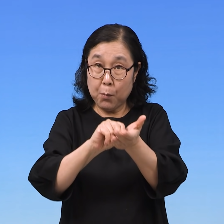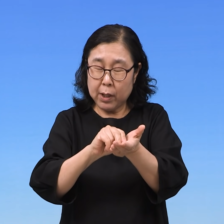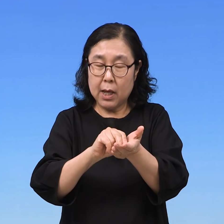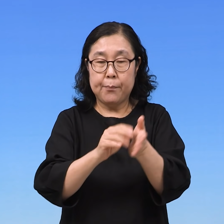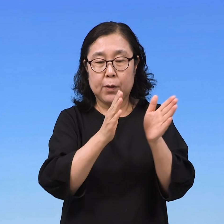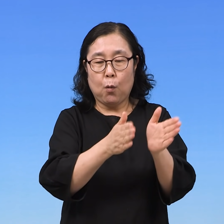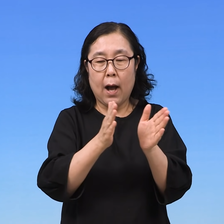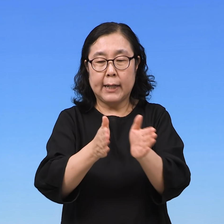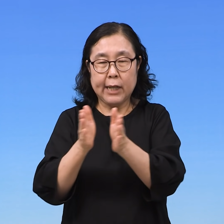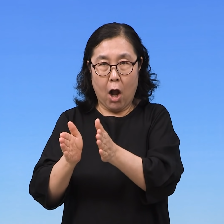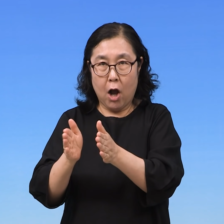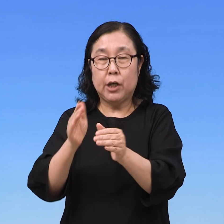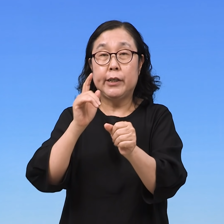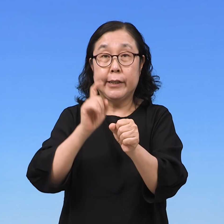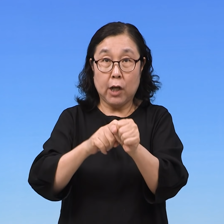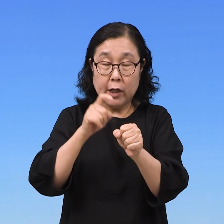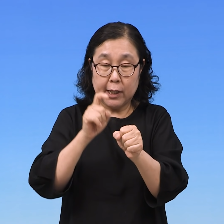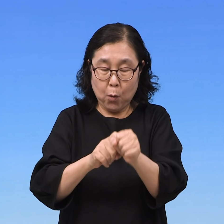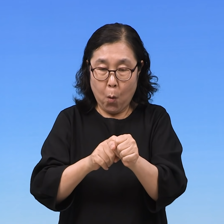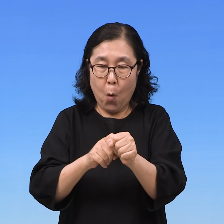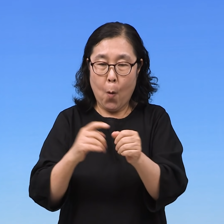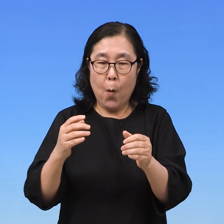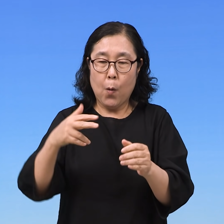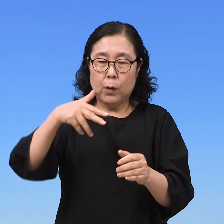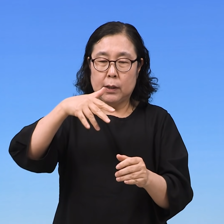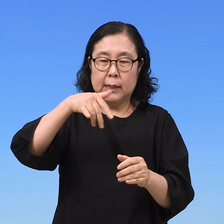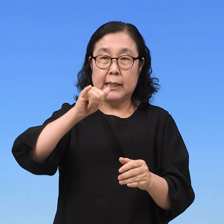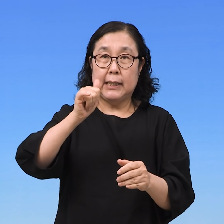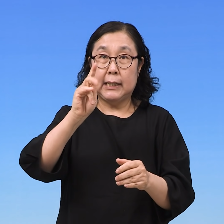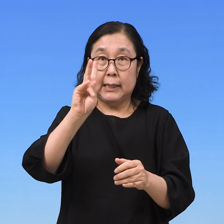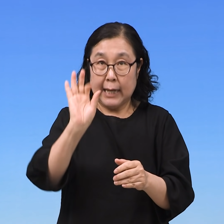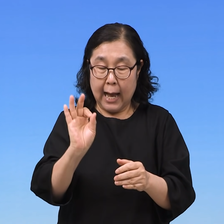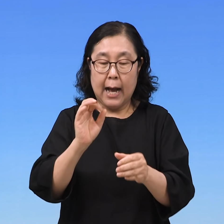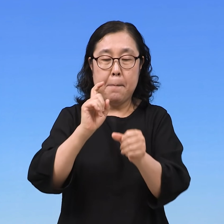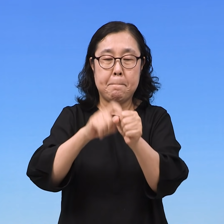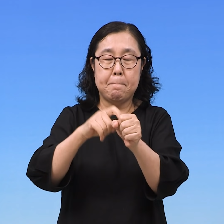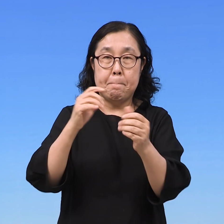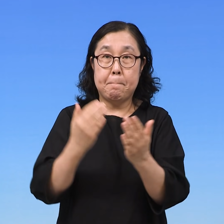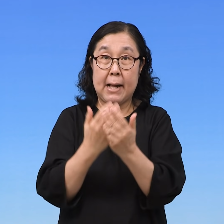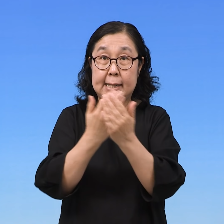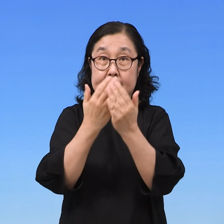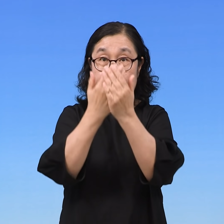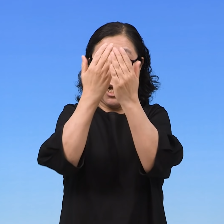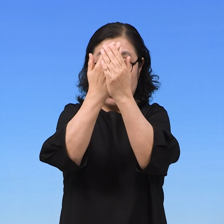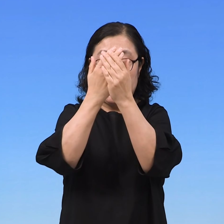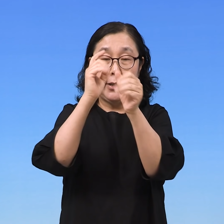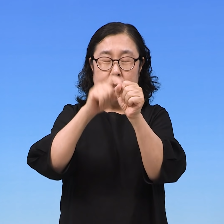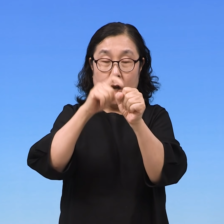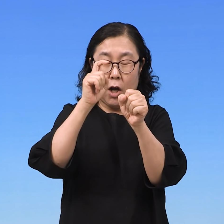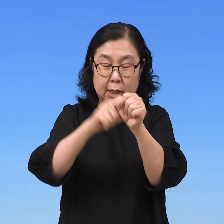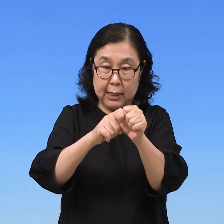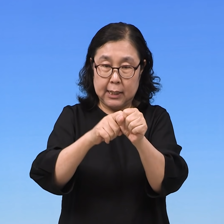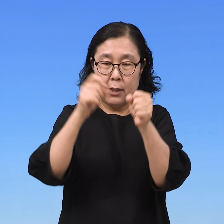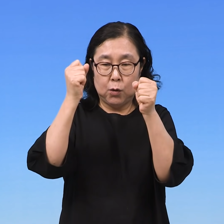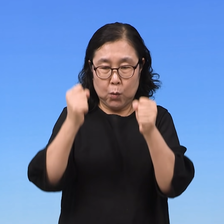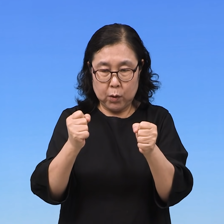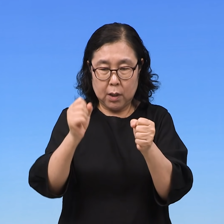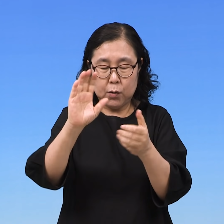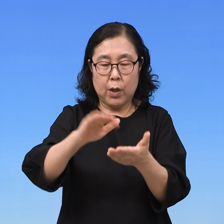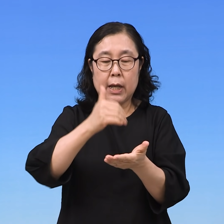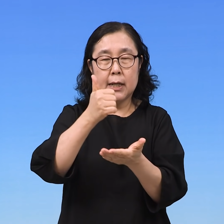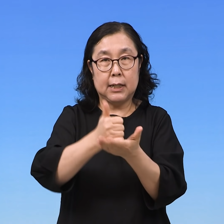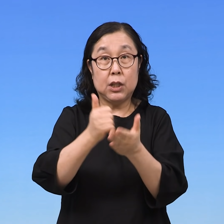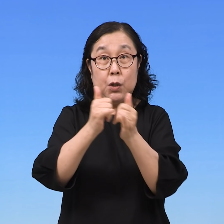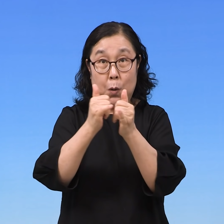이겁니다. 과정적이고 지향적인 존재로서의 그리스도인. 이걸 제가 옮겨 적어 놓고는